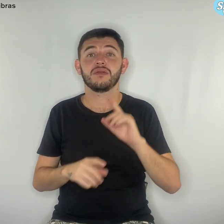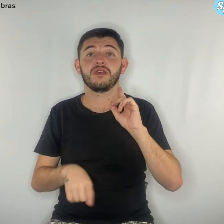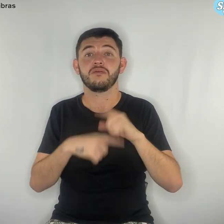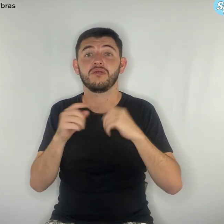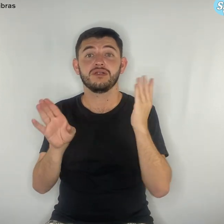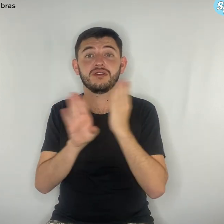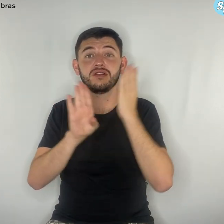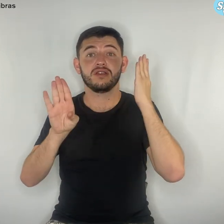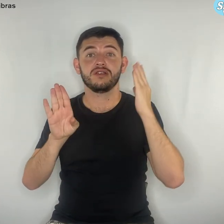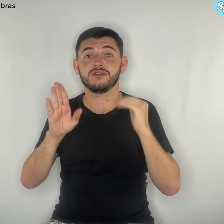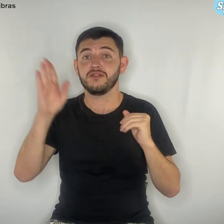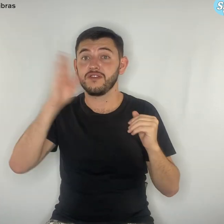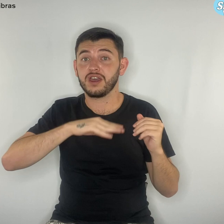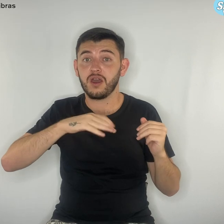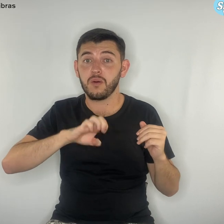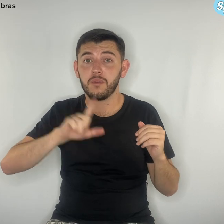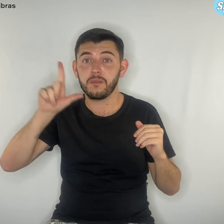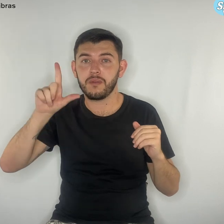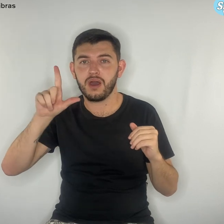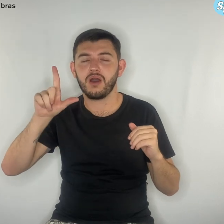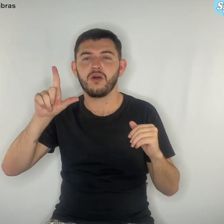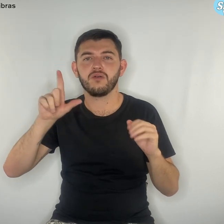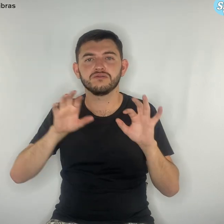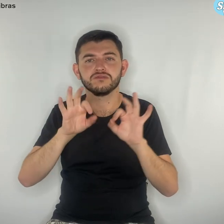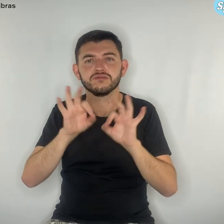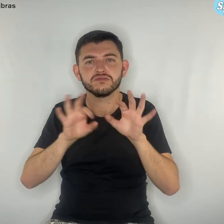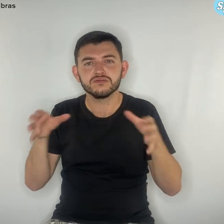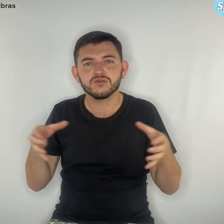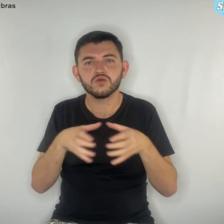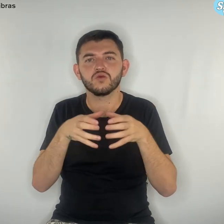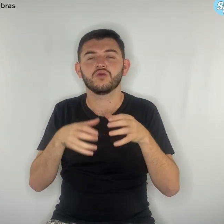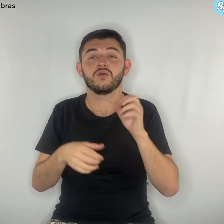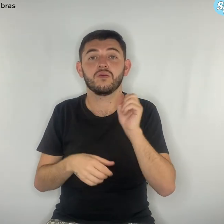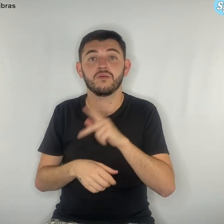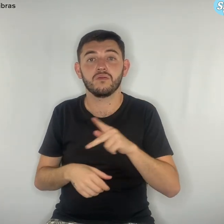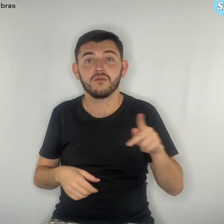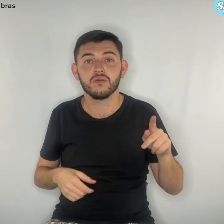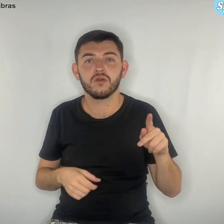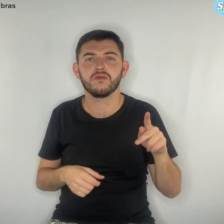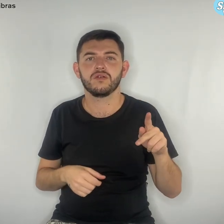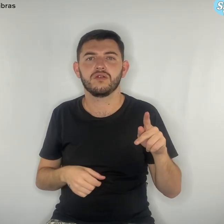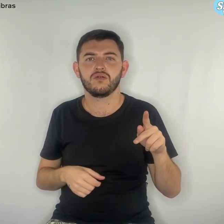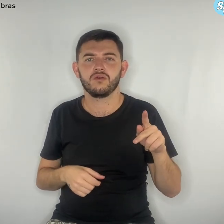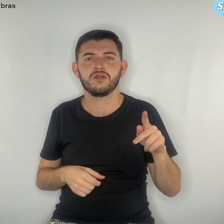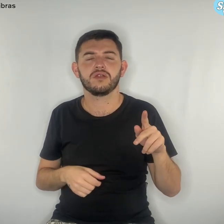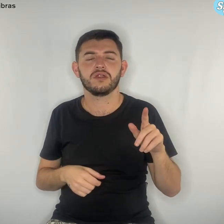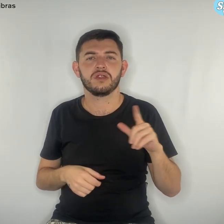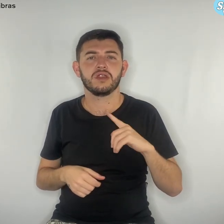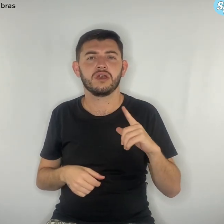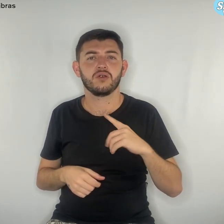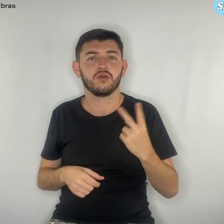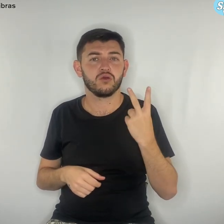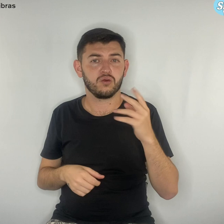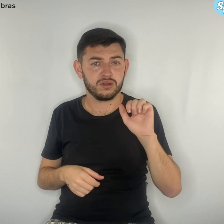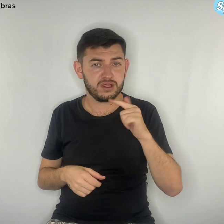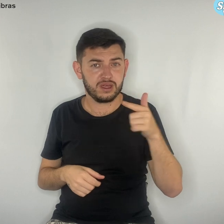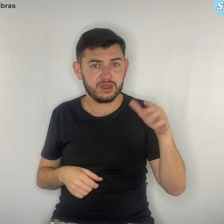e de isolá-lo em um grupo, os professores, duas ações precisam ser tomadas.